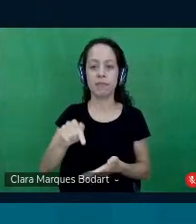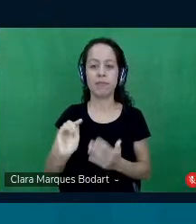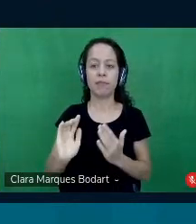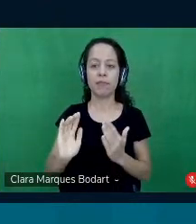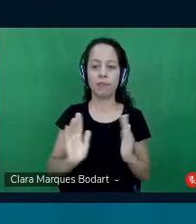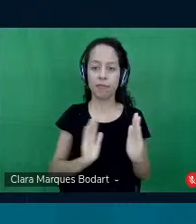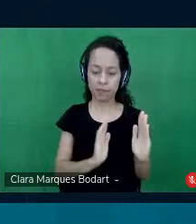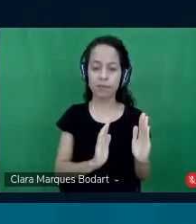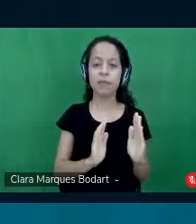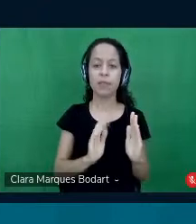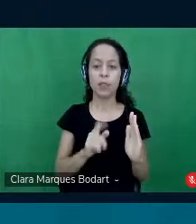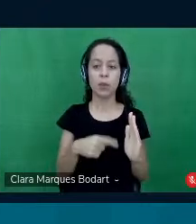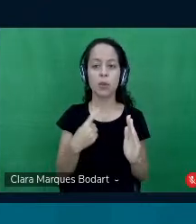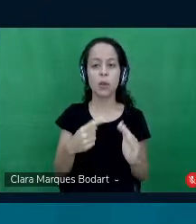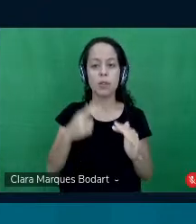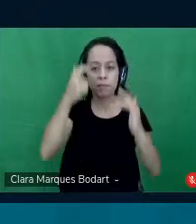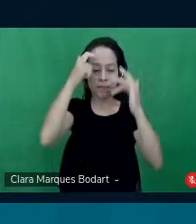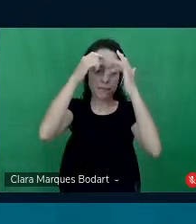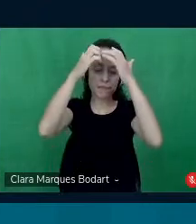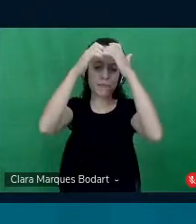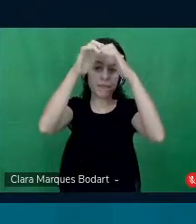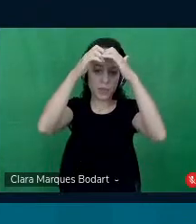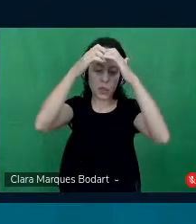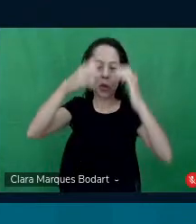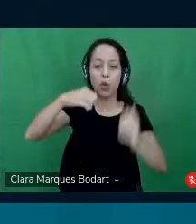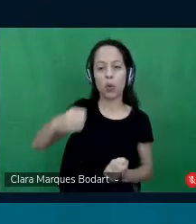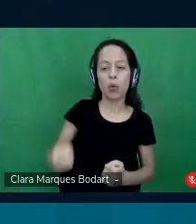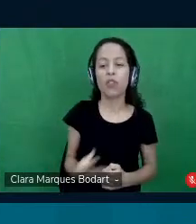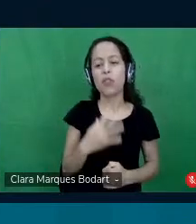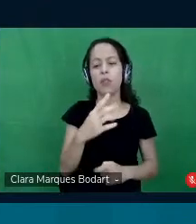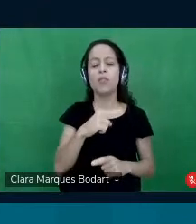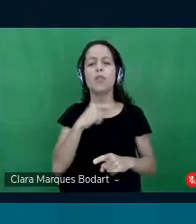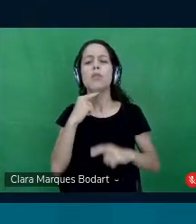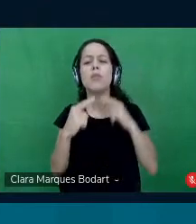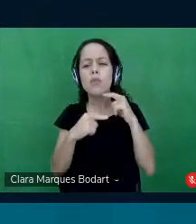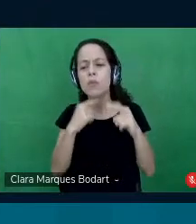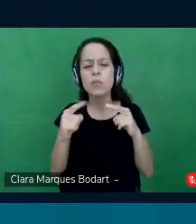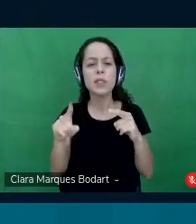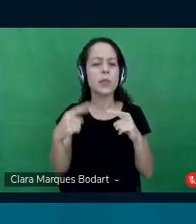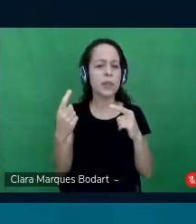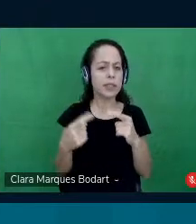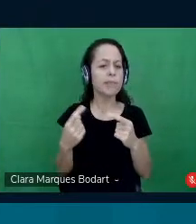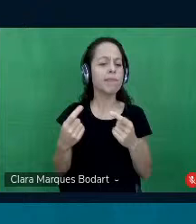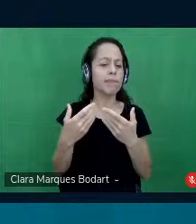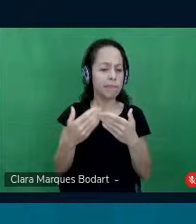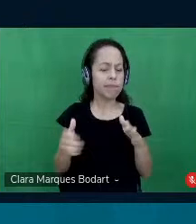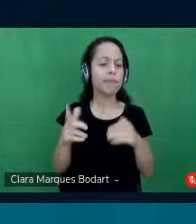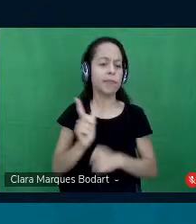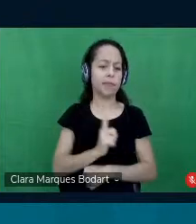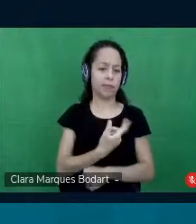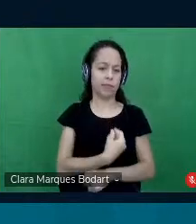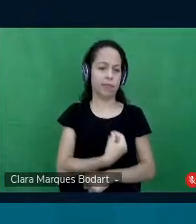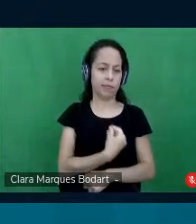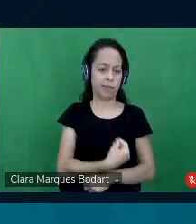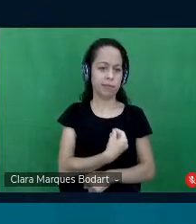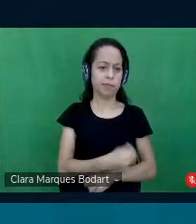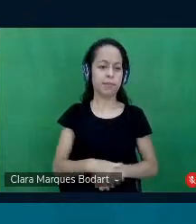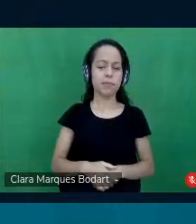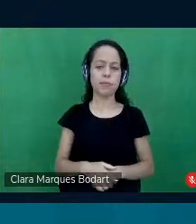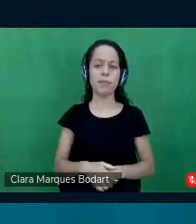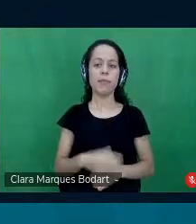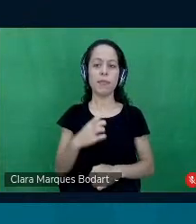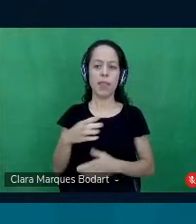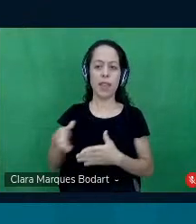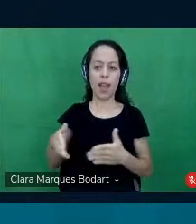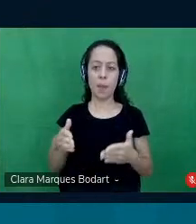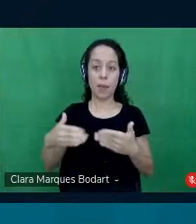produzir novas perguntas, novas dúvidas e buscarmos juntos respostas. Nesse caminhar, ao final,